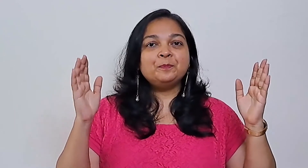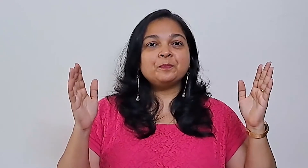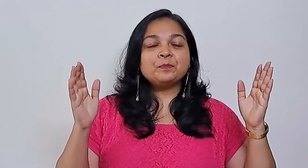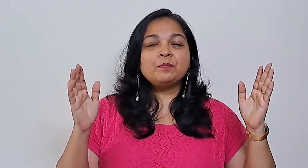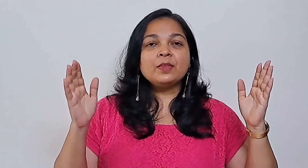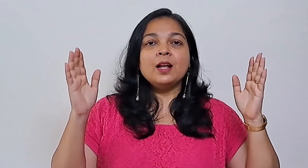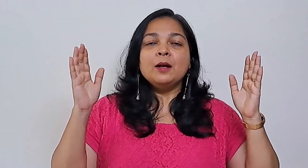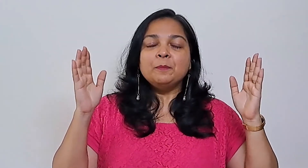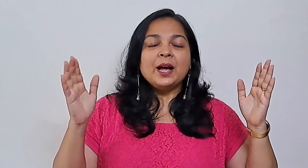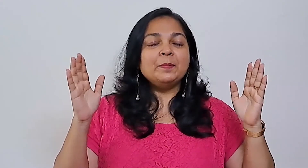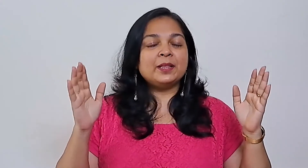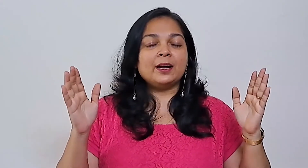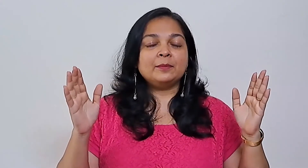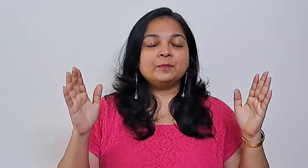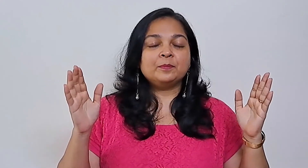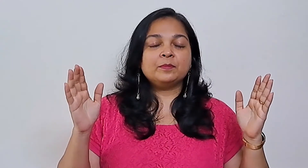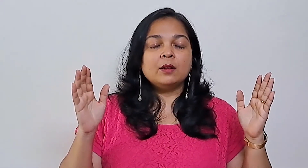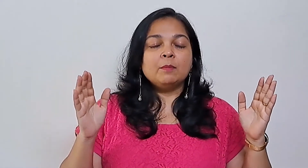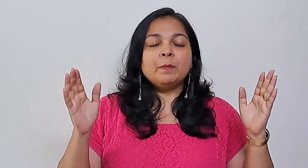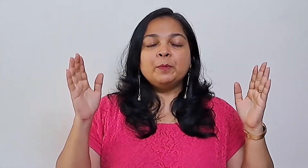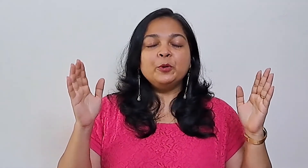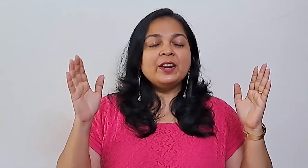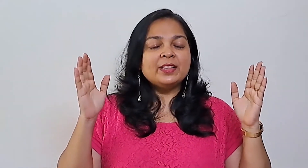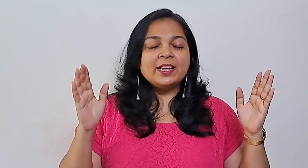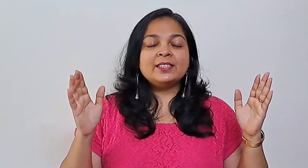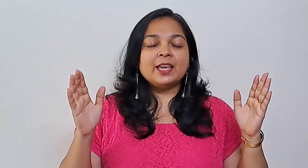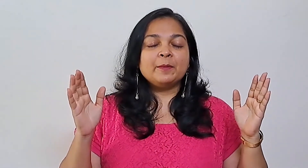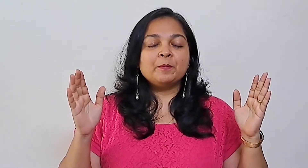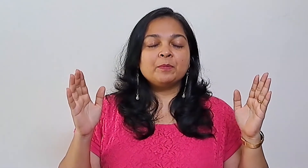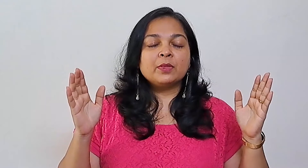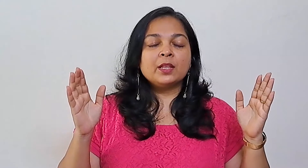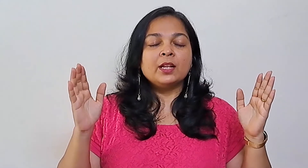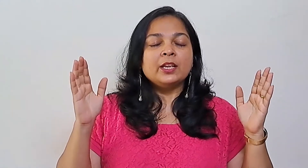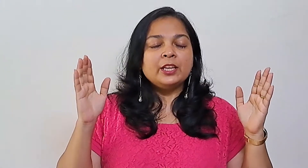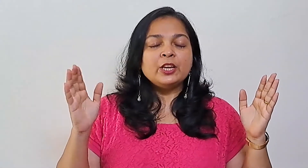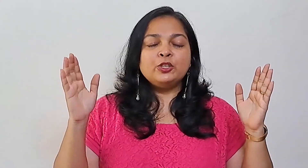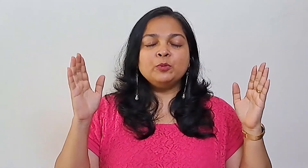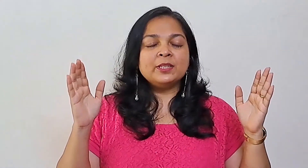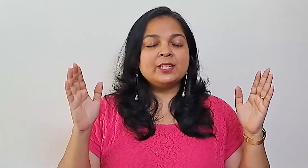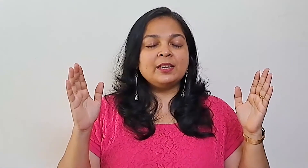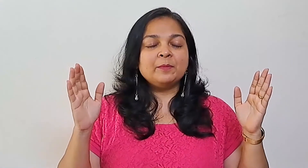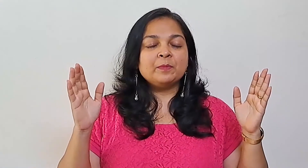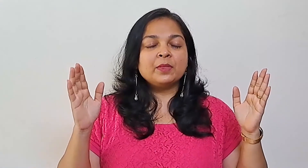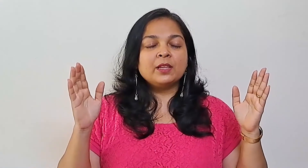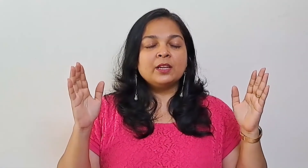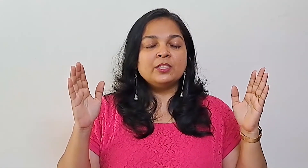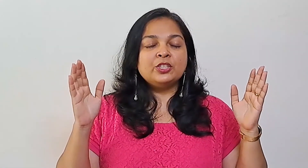हो, प्यारे पिता, मैं अपने पूरे मन दे नाल यीशु